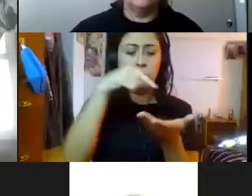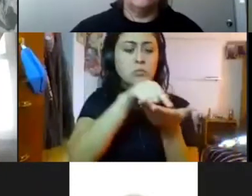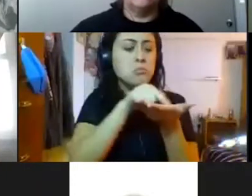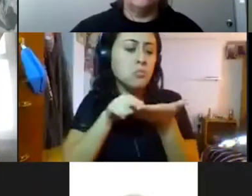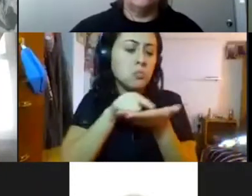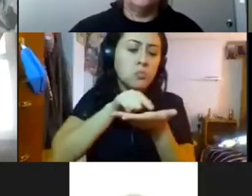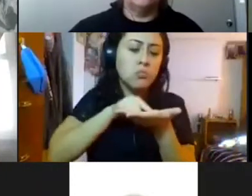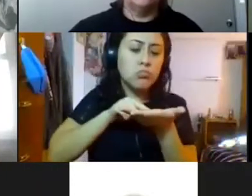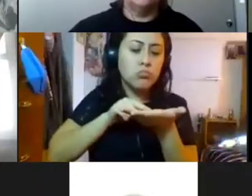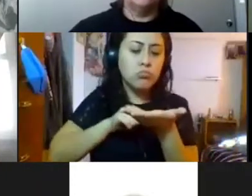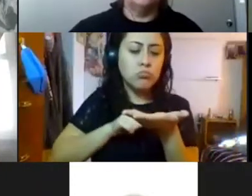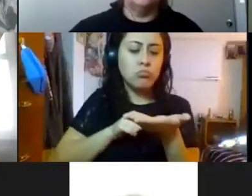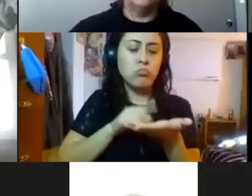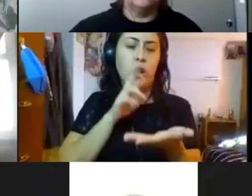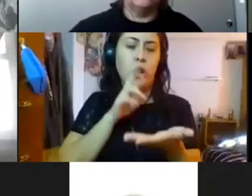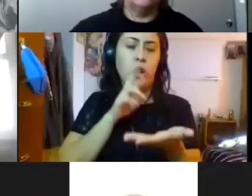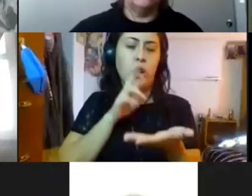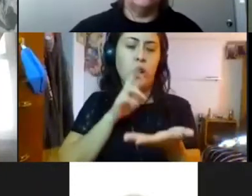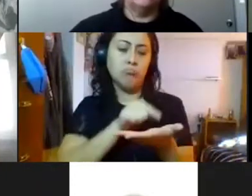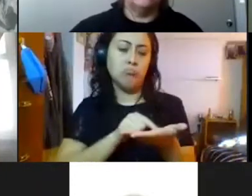impreso.